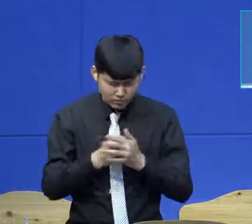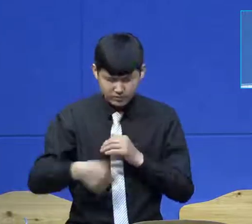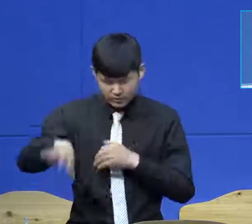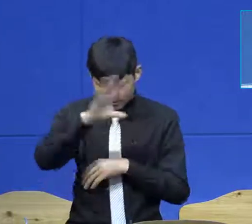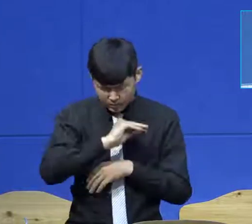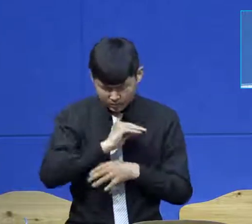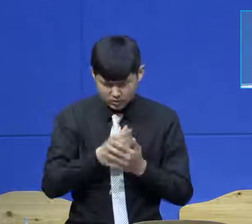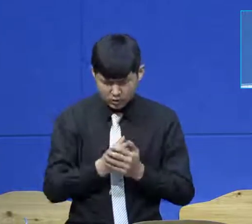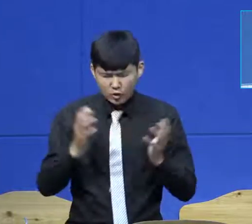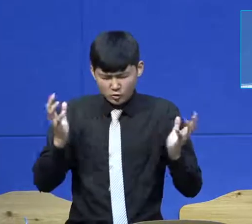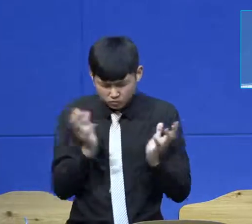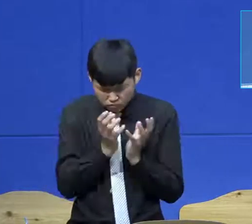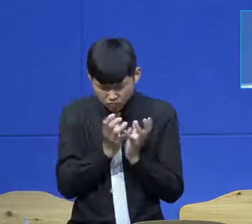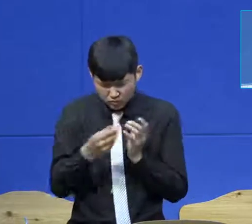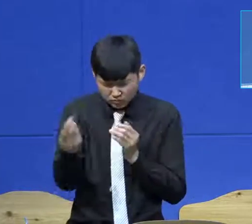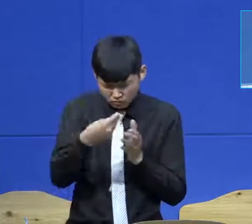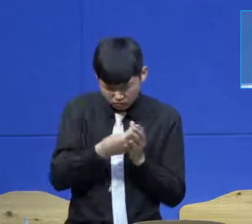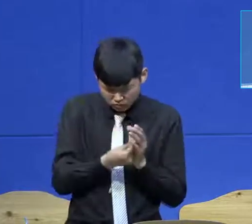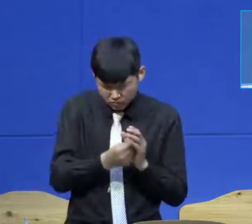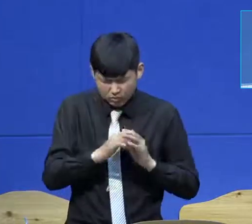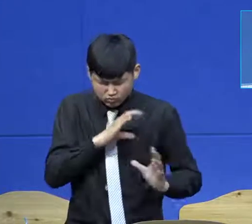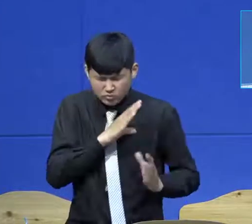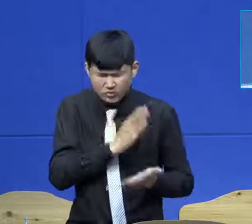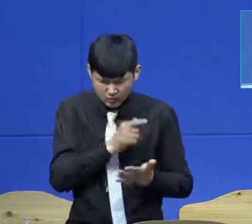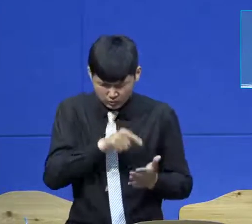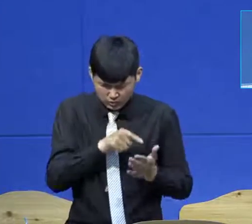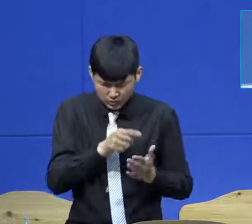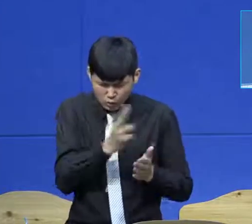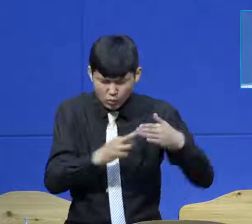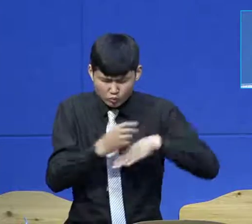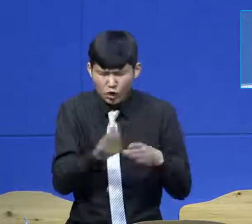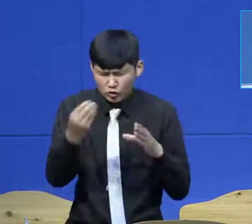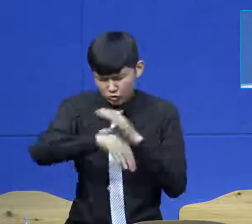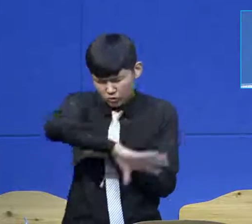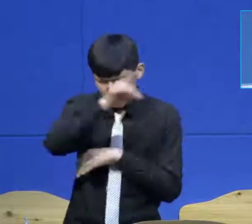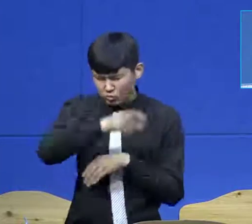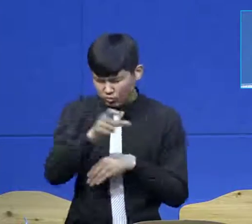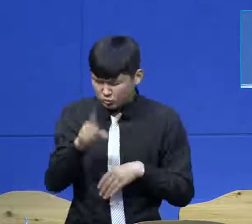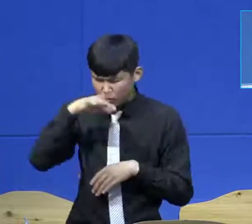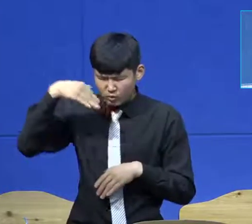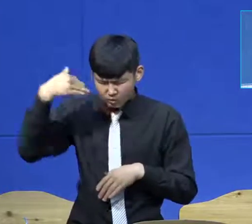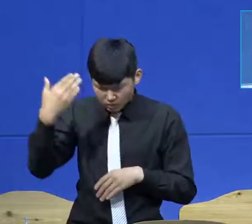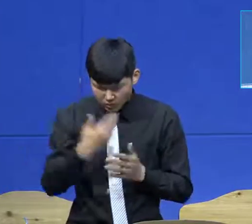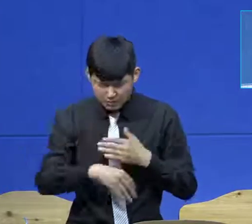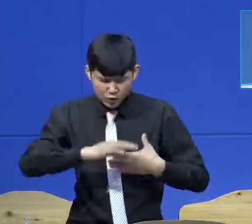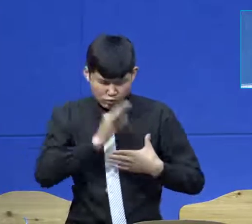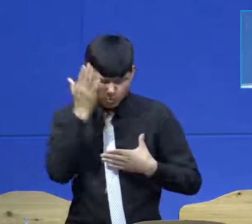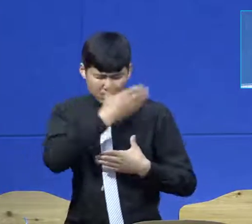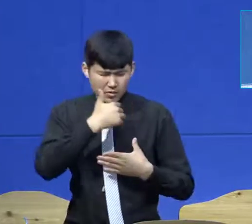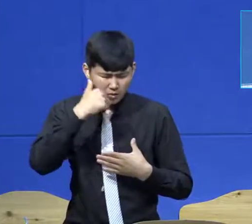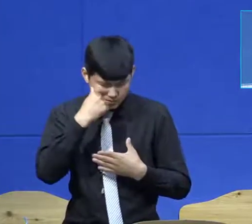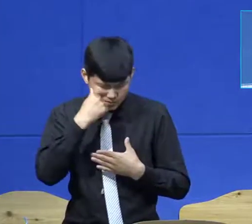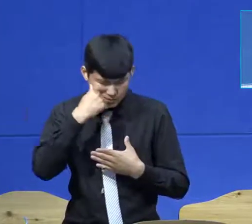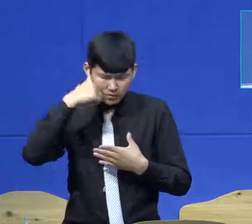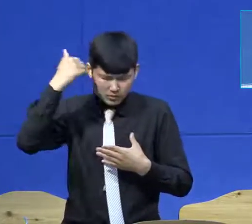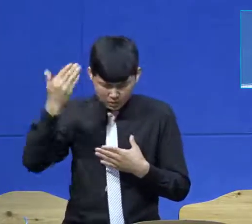бид цуглуулж хураасан билээ. Энэ үйлсэд оролцсон бүх хүмүүсийг бурхан сүнс махан биед нь та